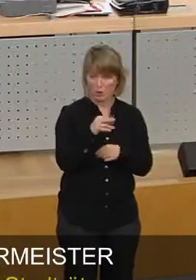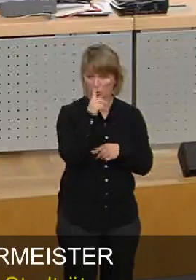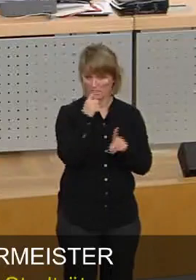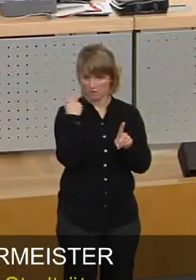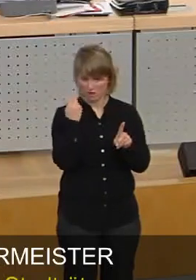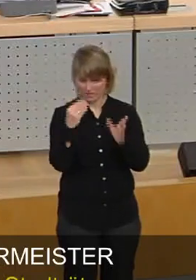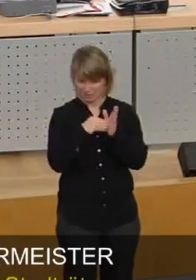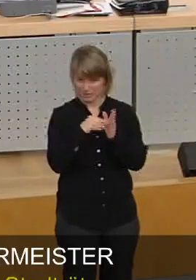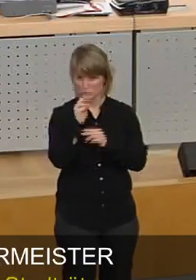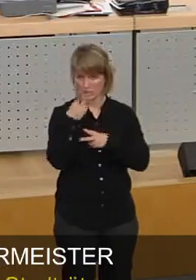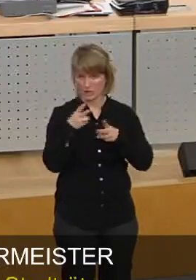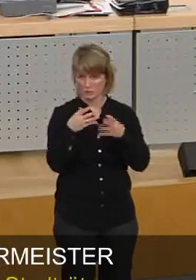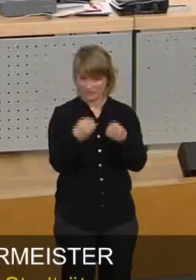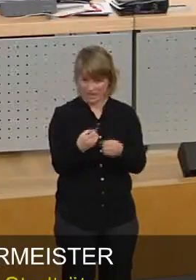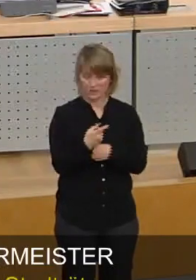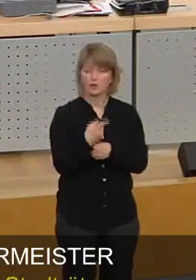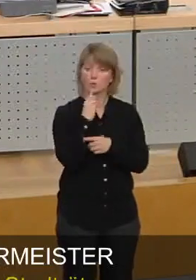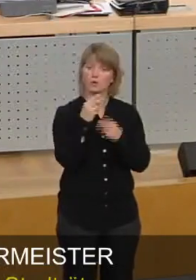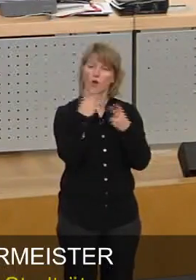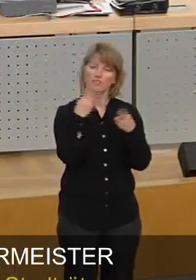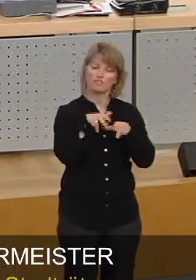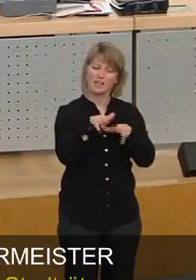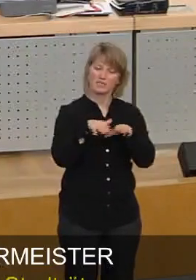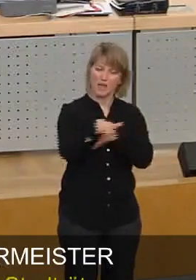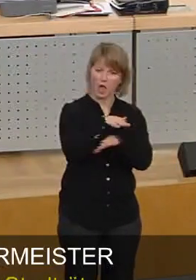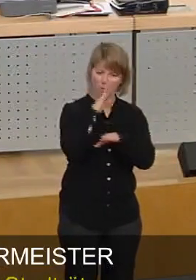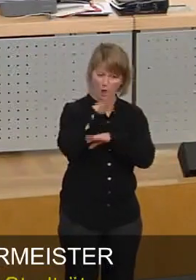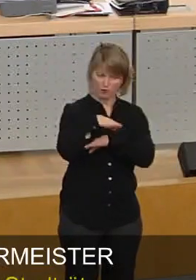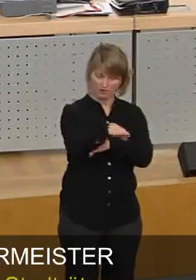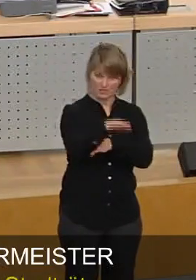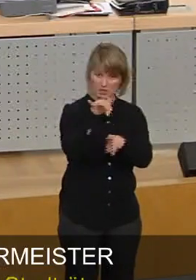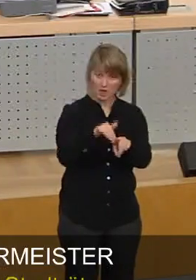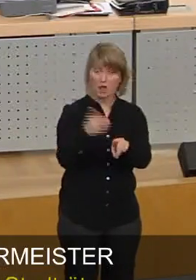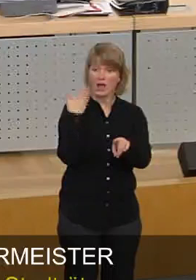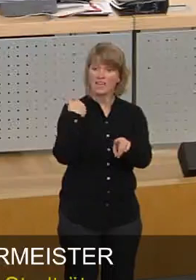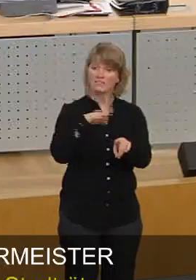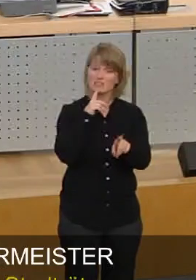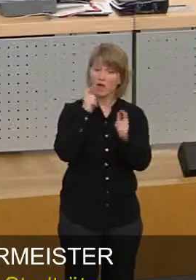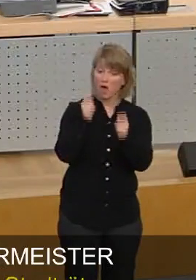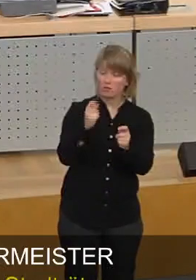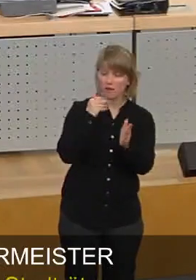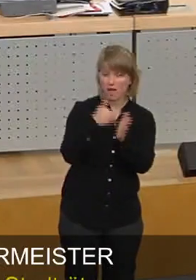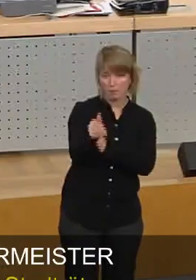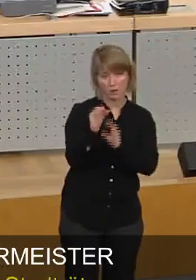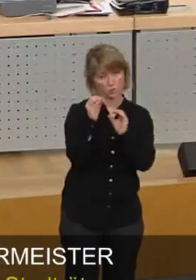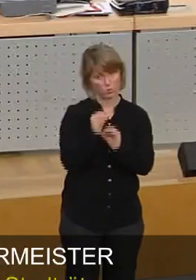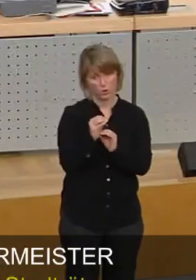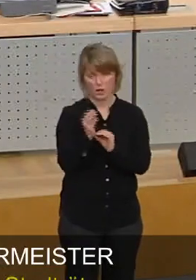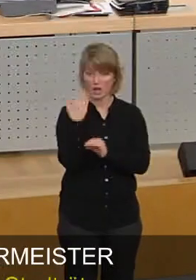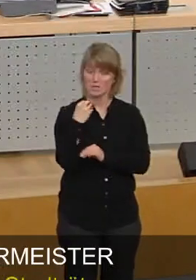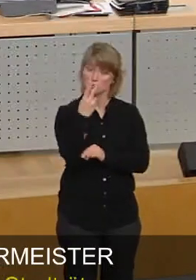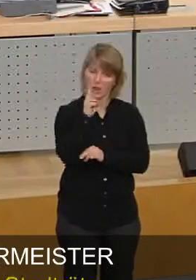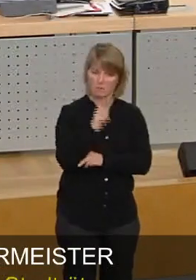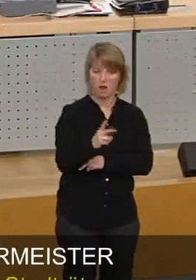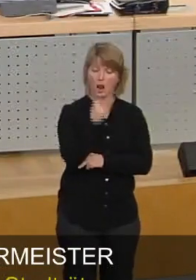gewährleistet werden soll und sich die Aufstellfläche im öffentlichen Verkehrsraum befindet, wurde kein Bauantrag abgelehnt. Es wurden zwei Baugenehmigungen mit